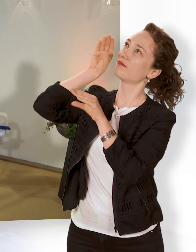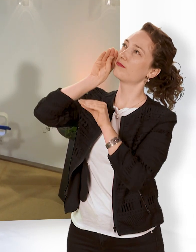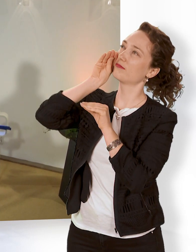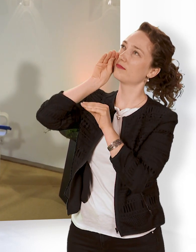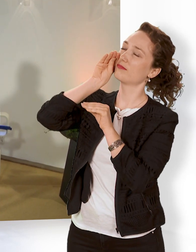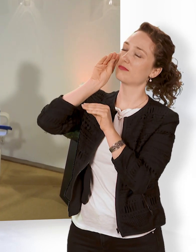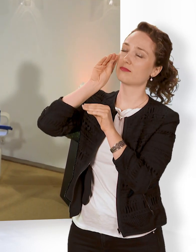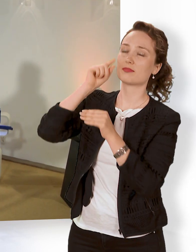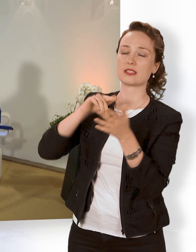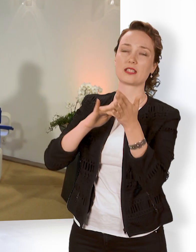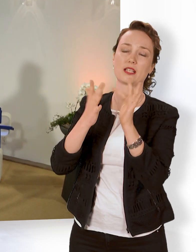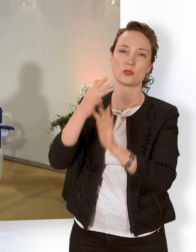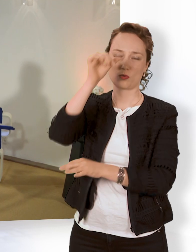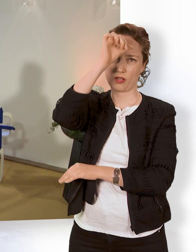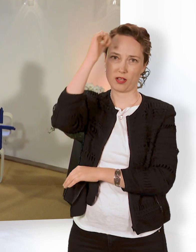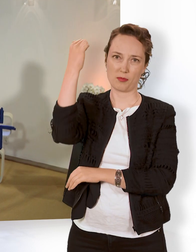In Jesu Namen.